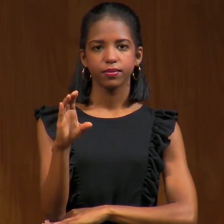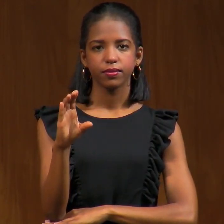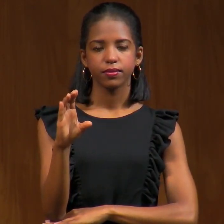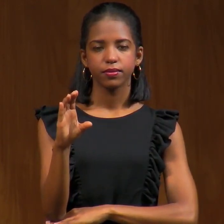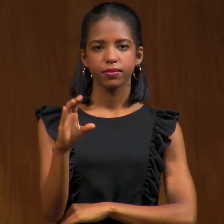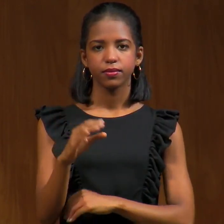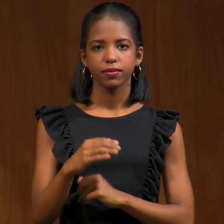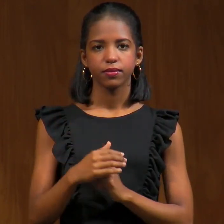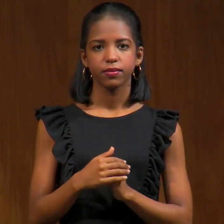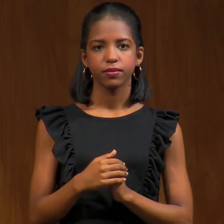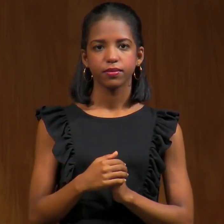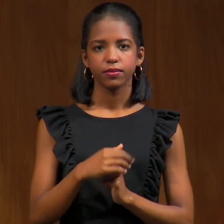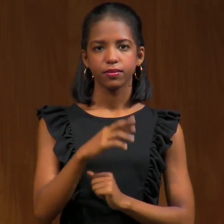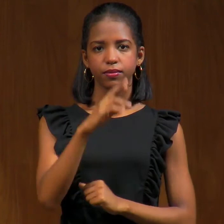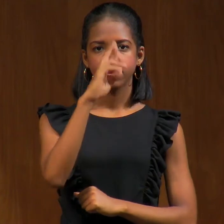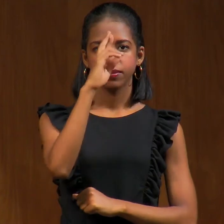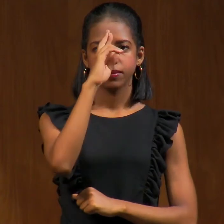República Dominicana,